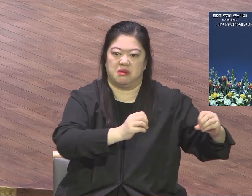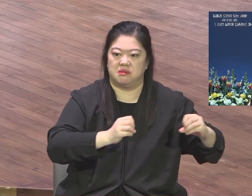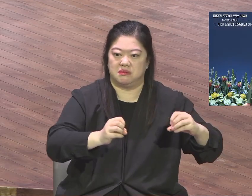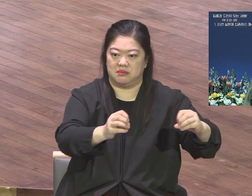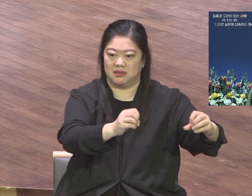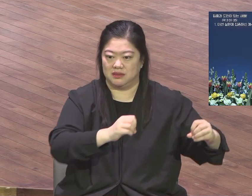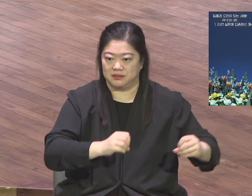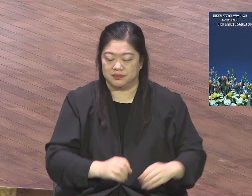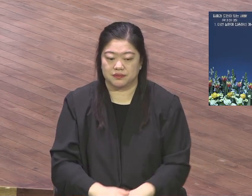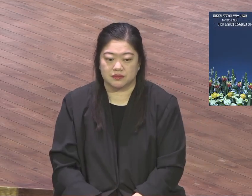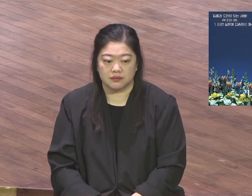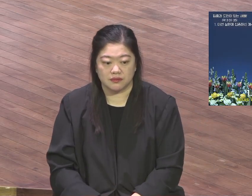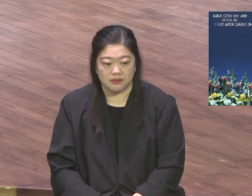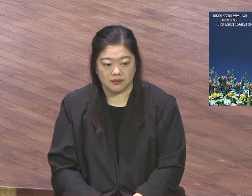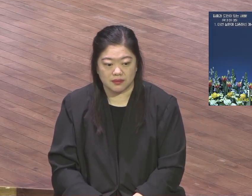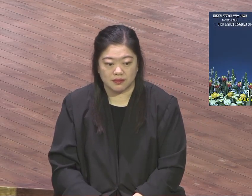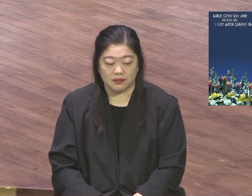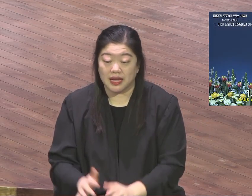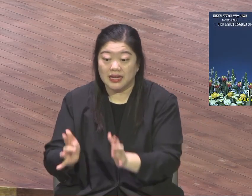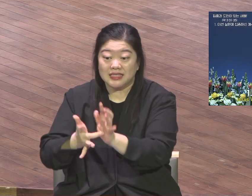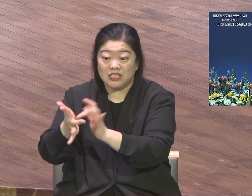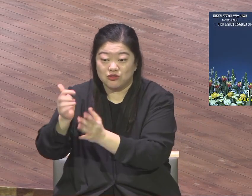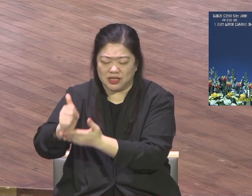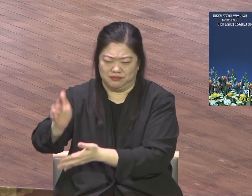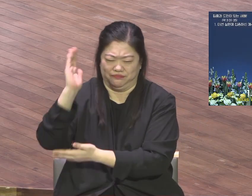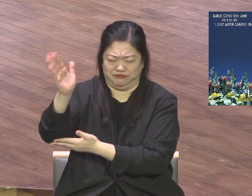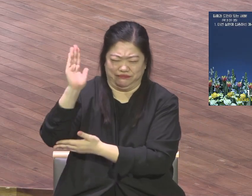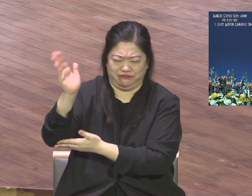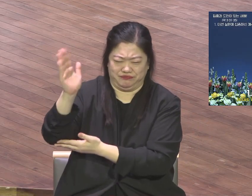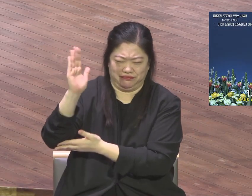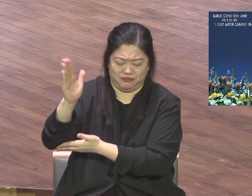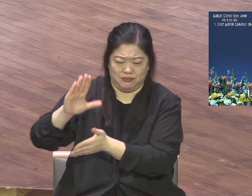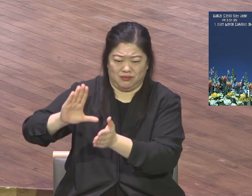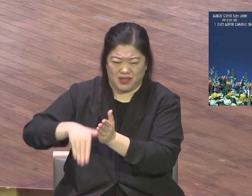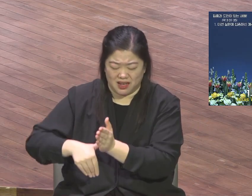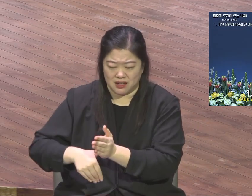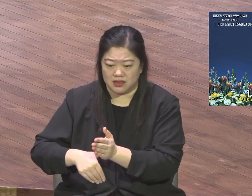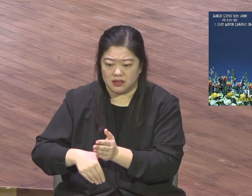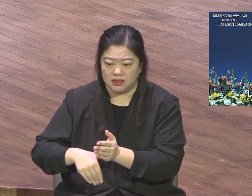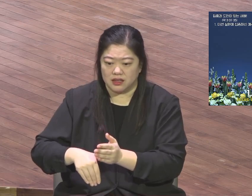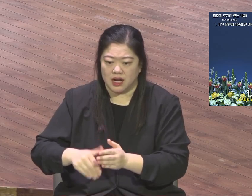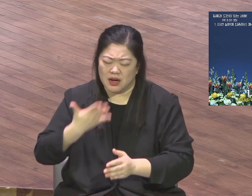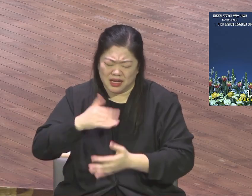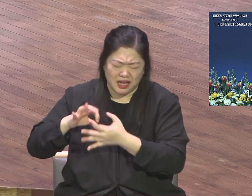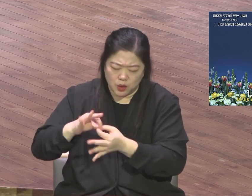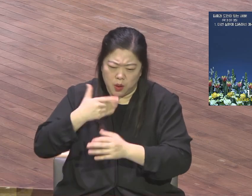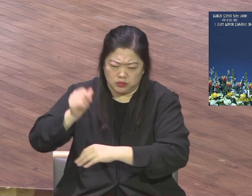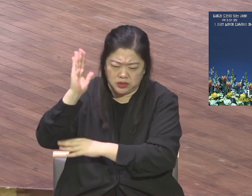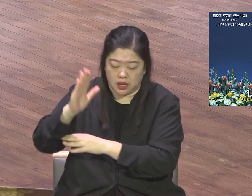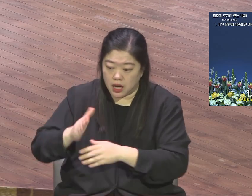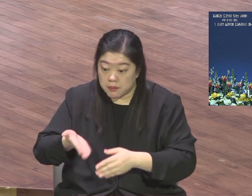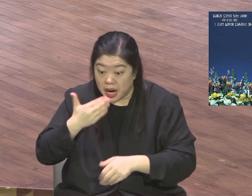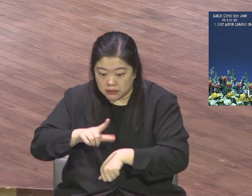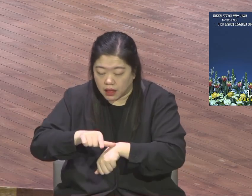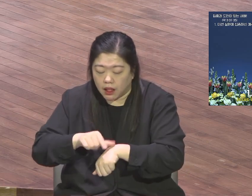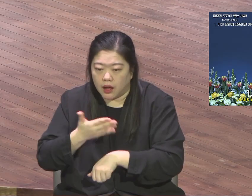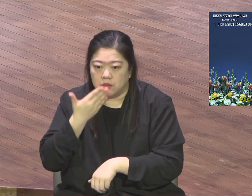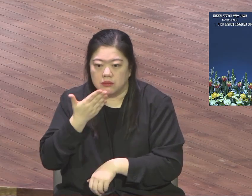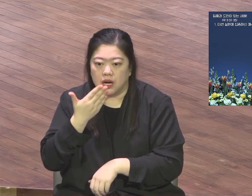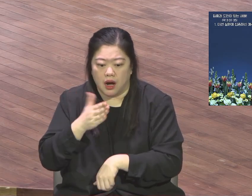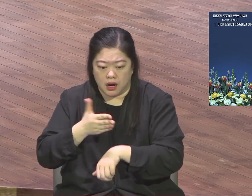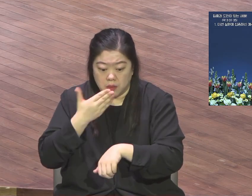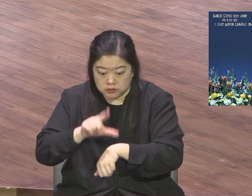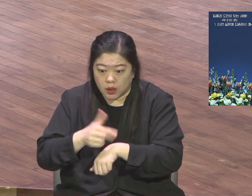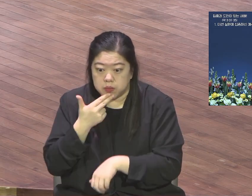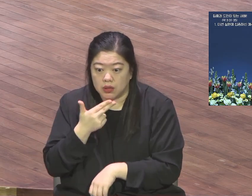예수님께서 식사할 겨를도 없이 몰려온 수많은 사람에게 천국 복음을 전파하셨어요. 특별히 놀라운